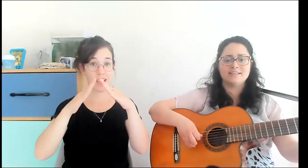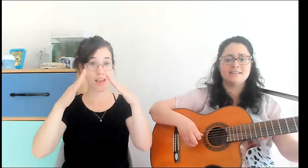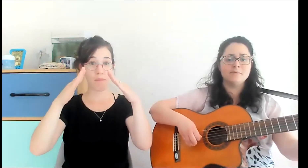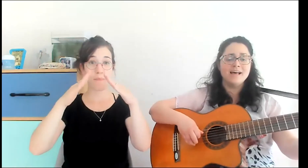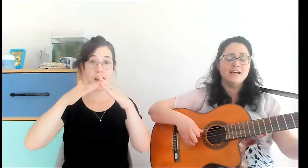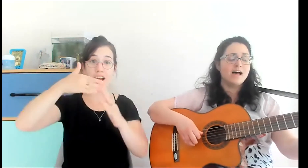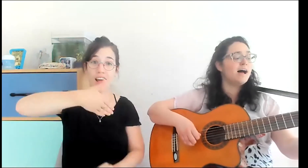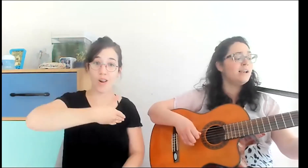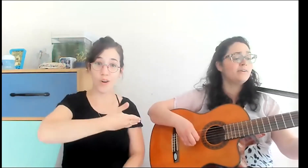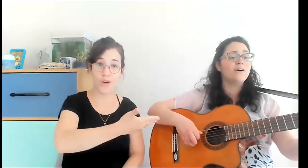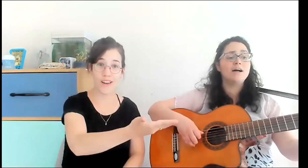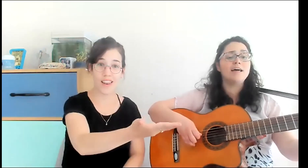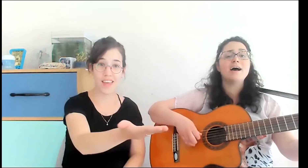המרחקים, על כל